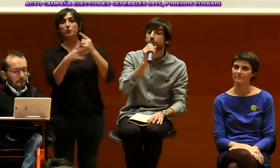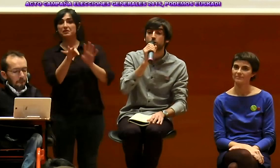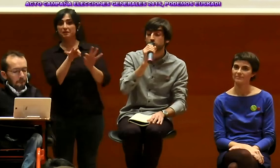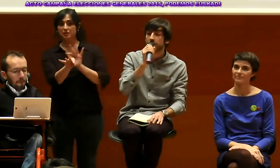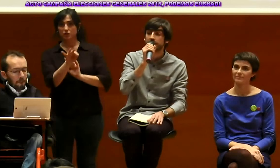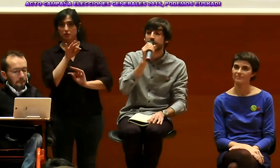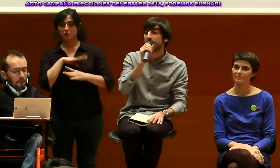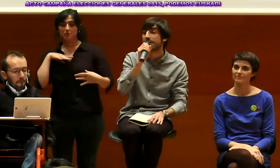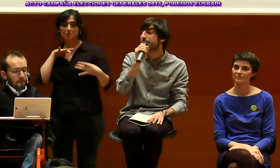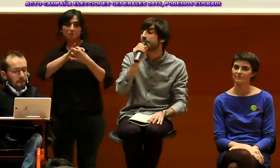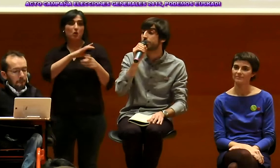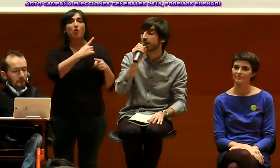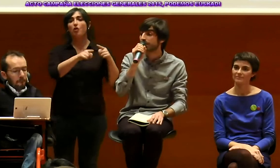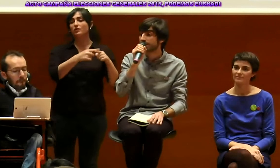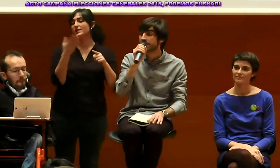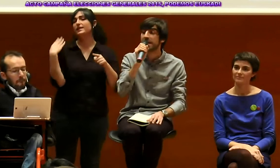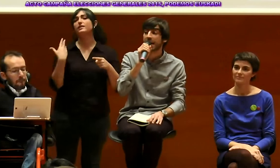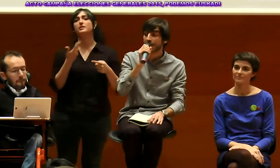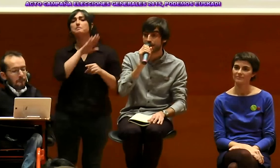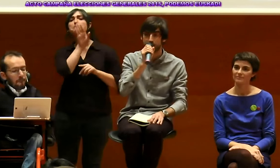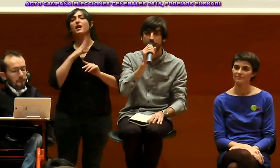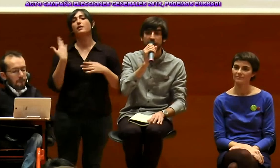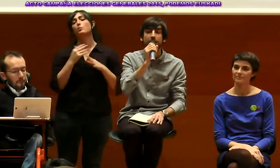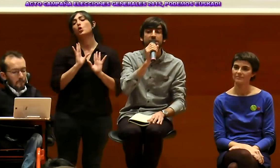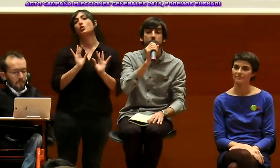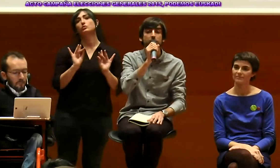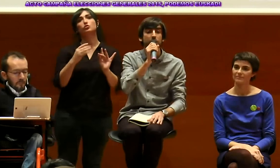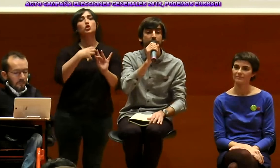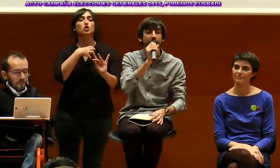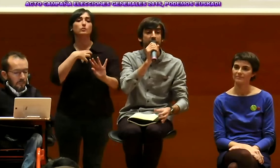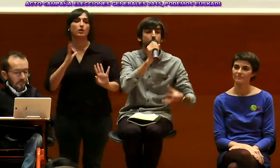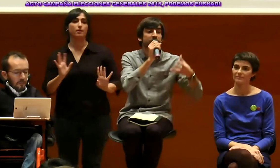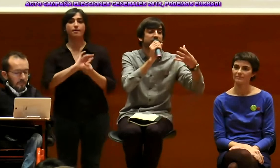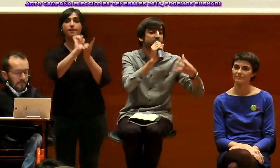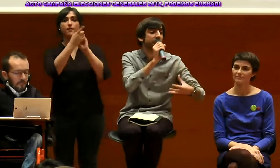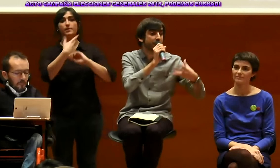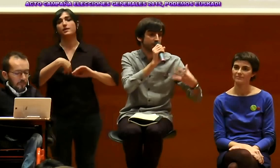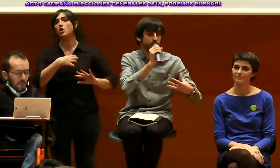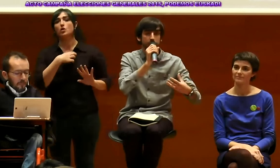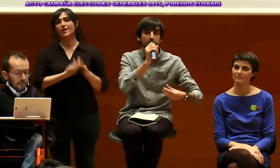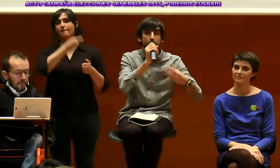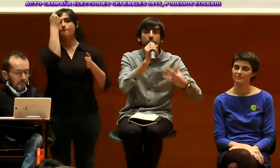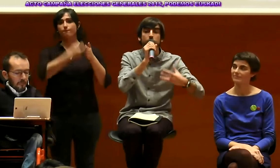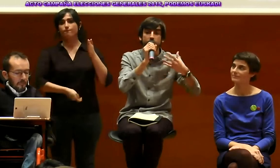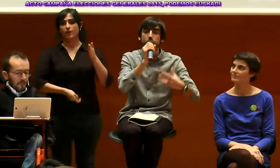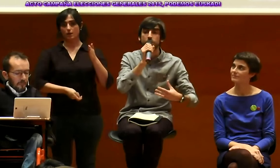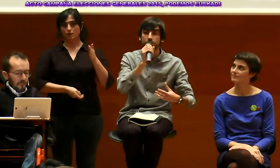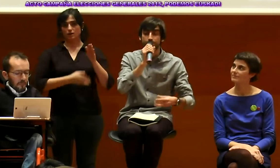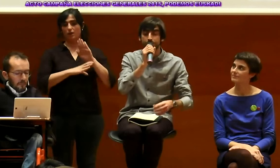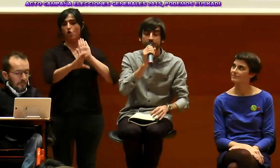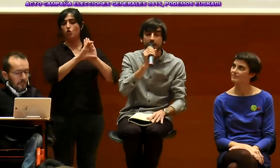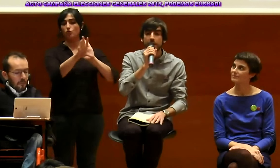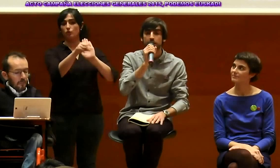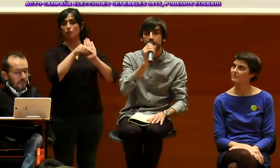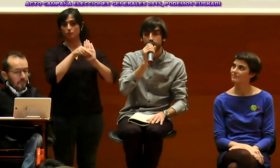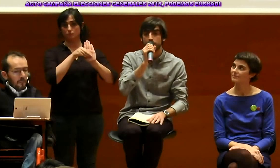que ver con cosas que parecían intocables, sagradas, que habían sido de alguna manera petrificadas en una Constitución